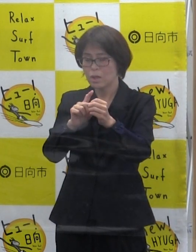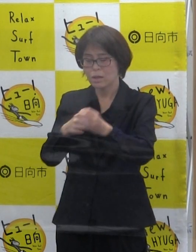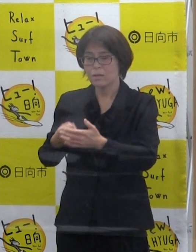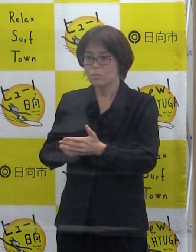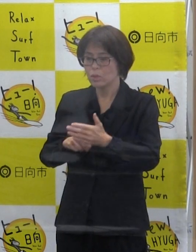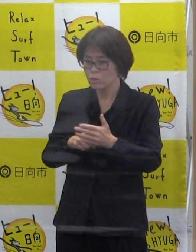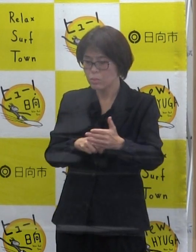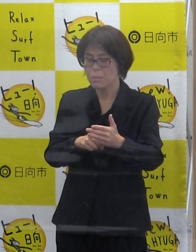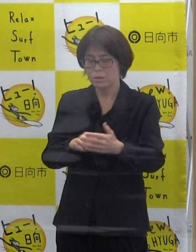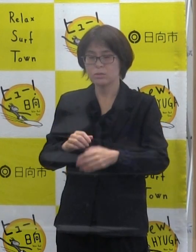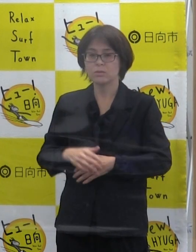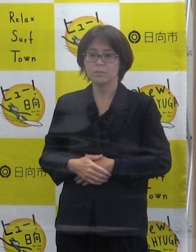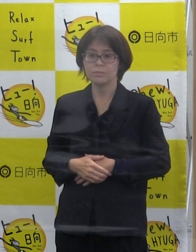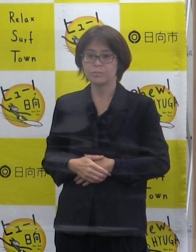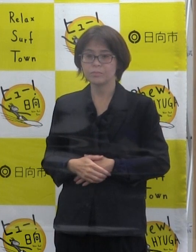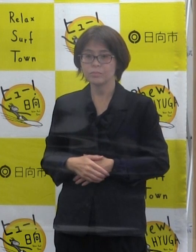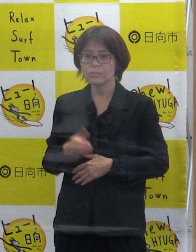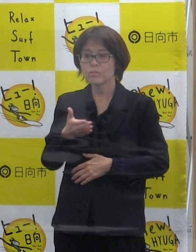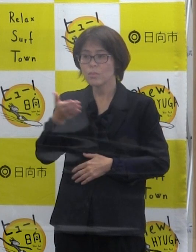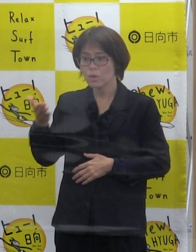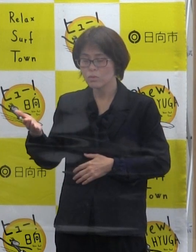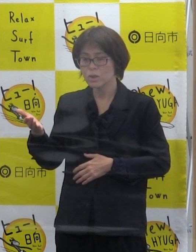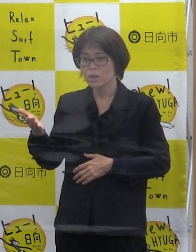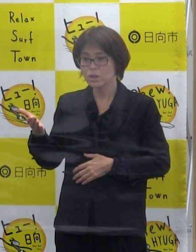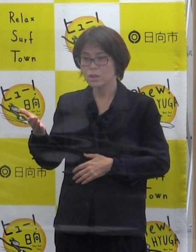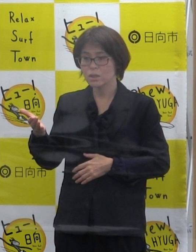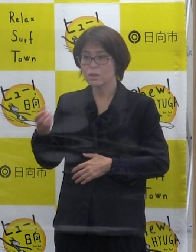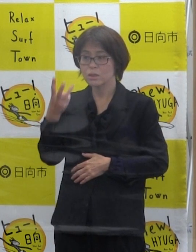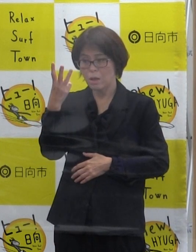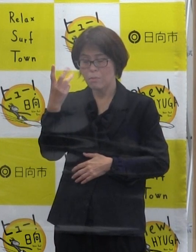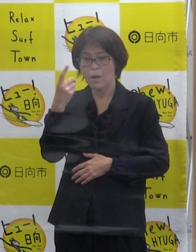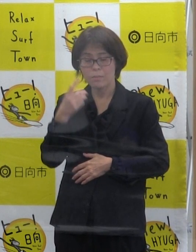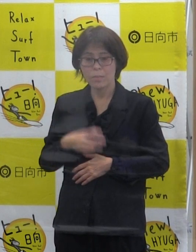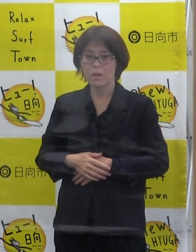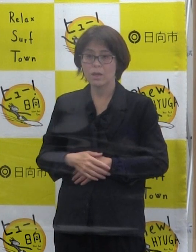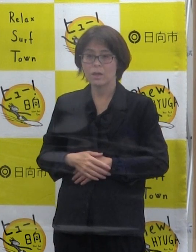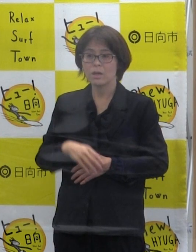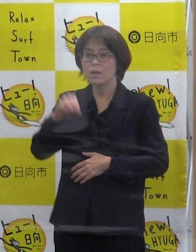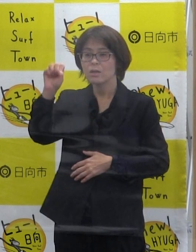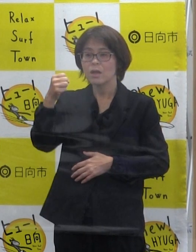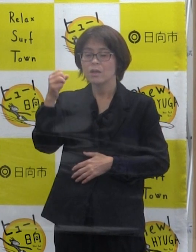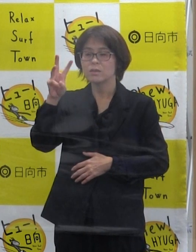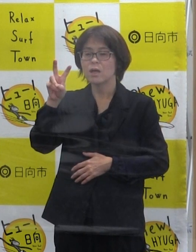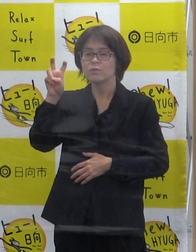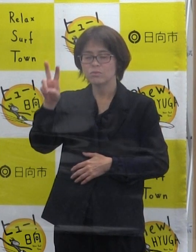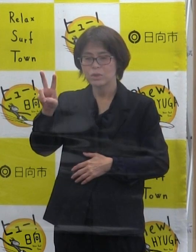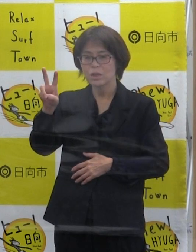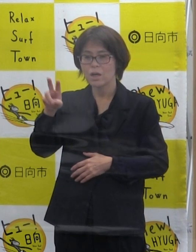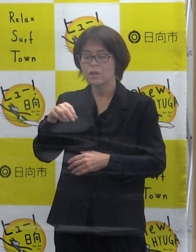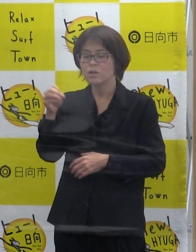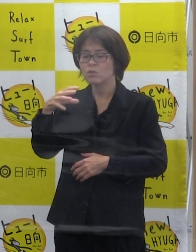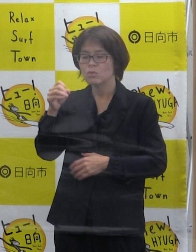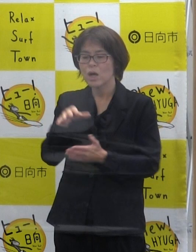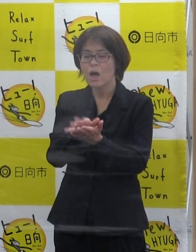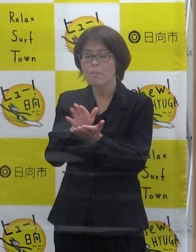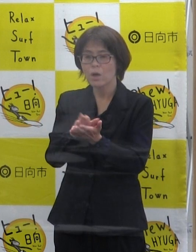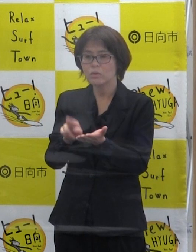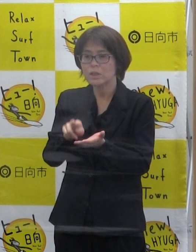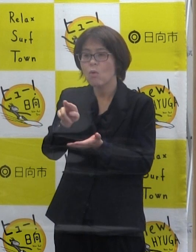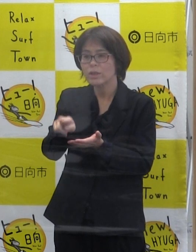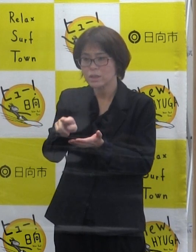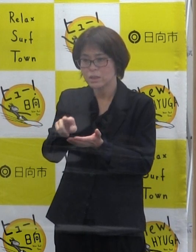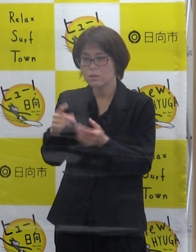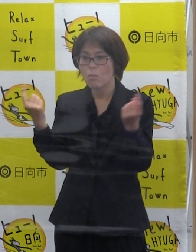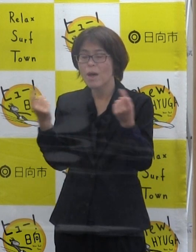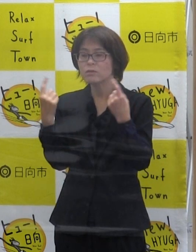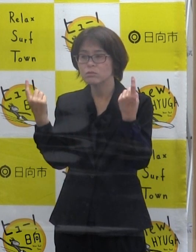。次に発表事項3、第32回日向市はまぐり鯉師の開催についてで、はま